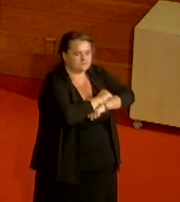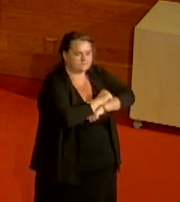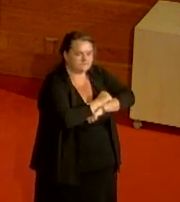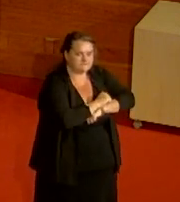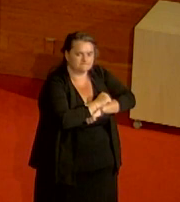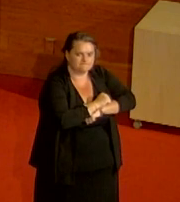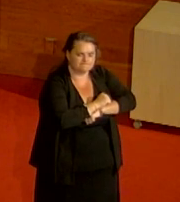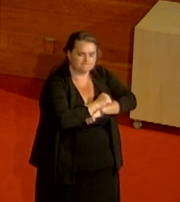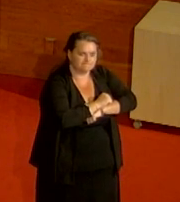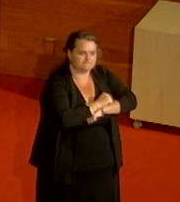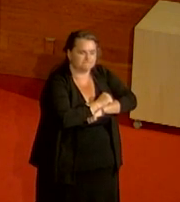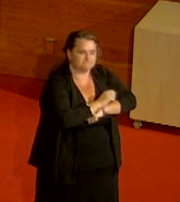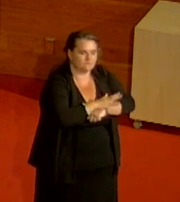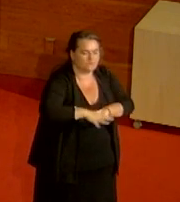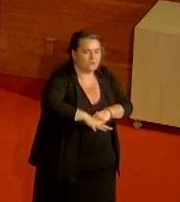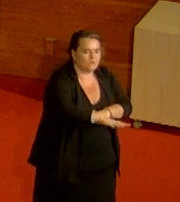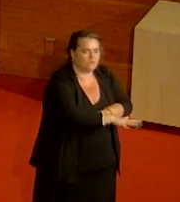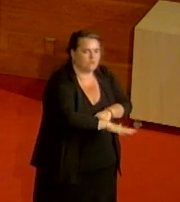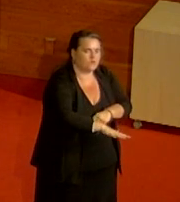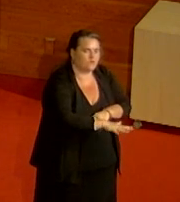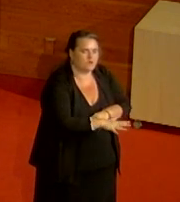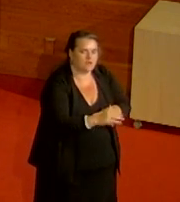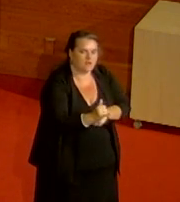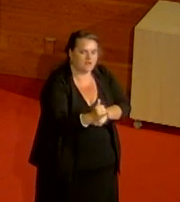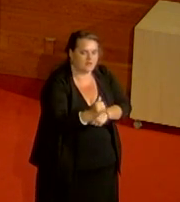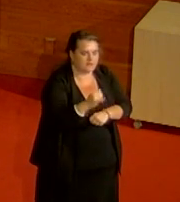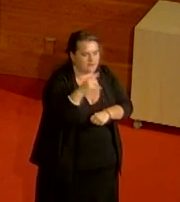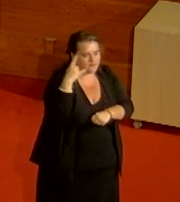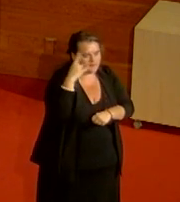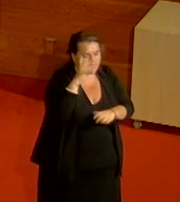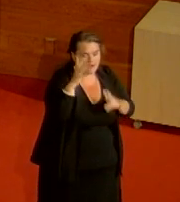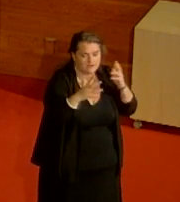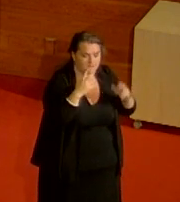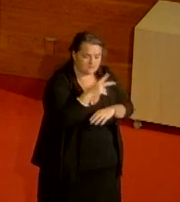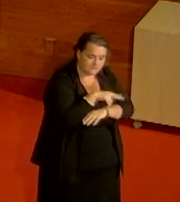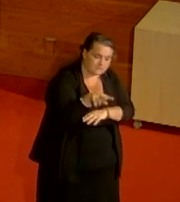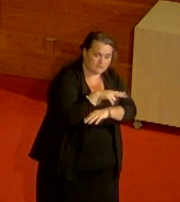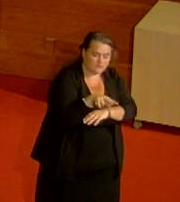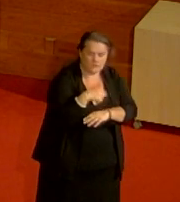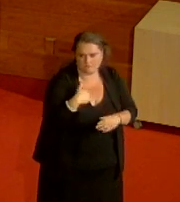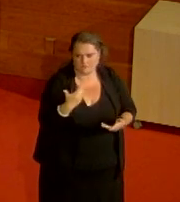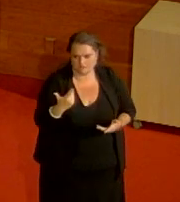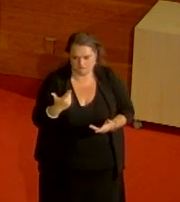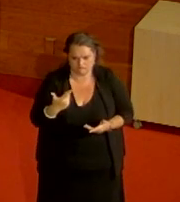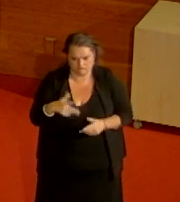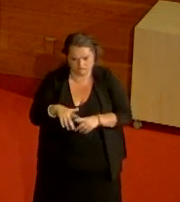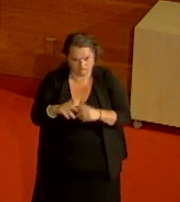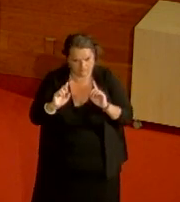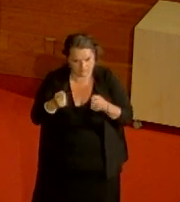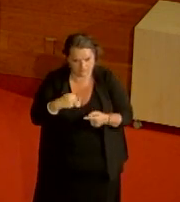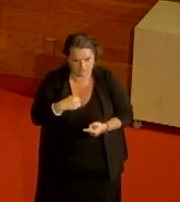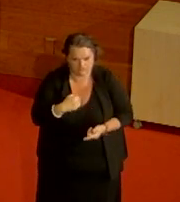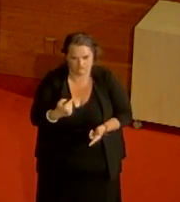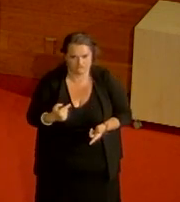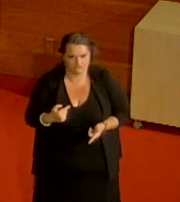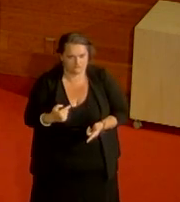Cuando pasamos por lugares en los que hay eh ganado a mí me pasó con un niño que que que que en el asiento